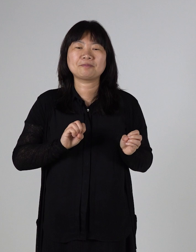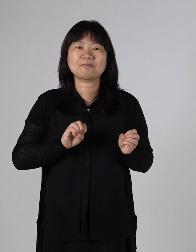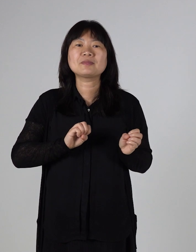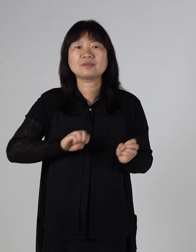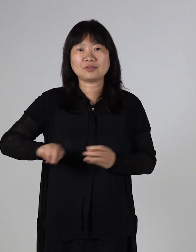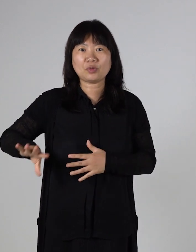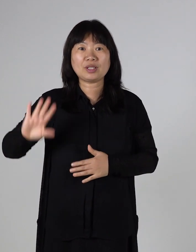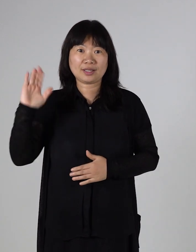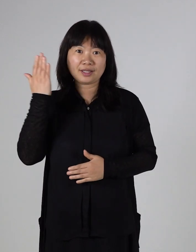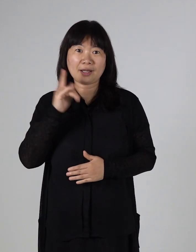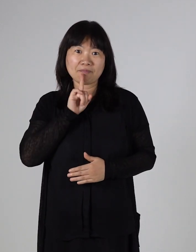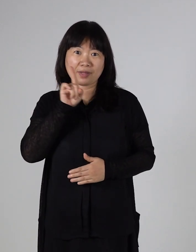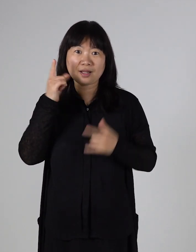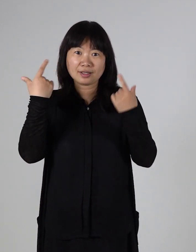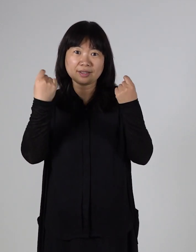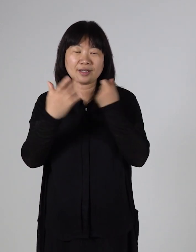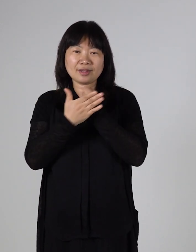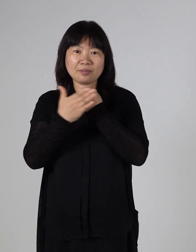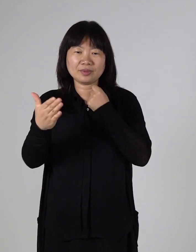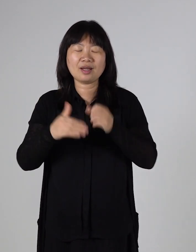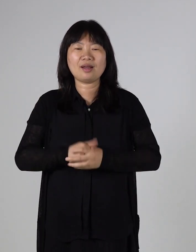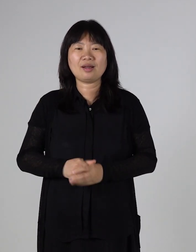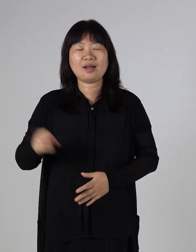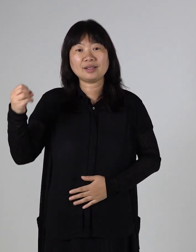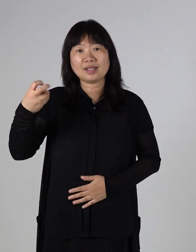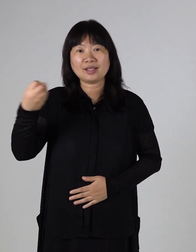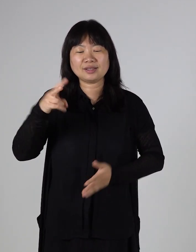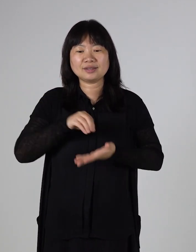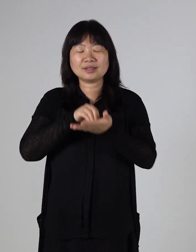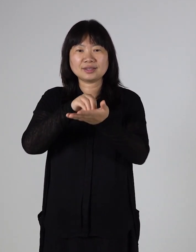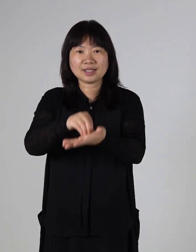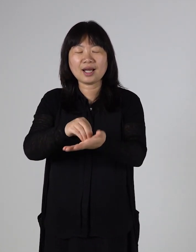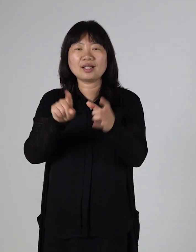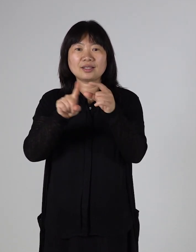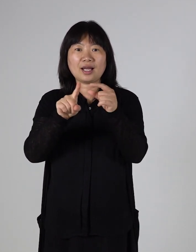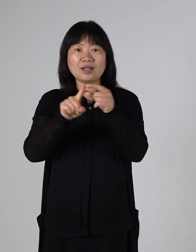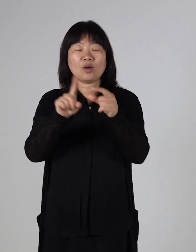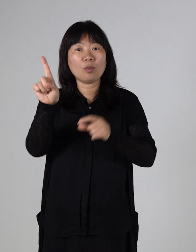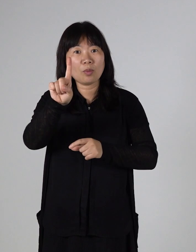그런 차원에서 자주 등장하는 큰 단어가